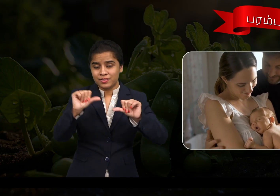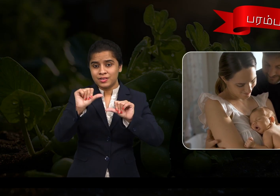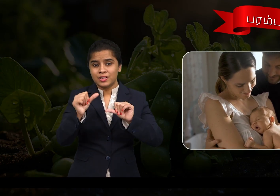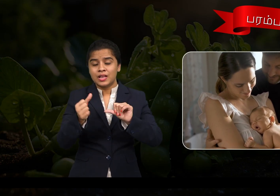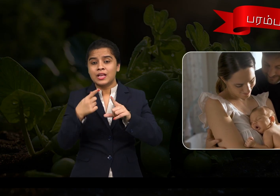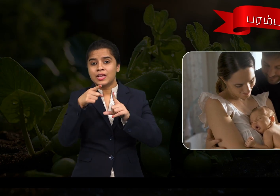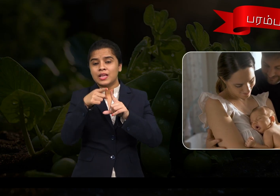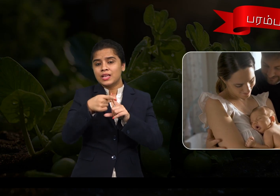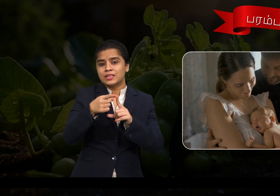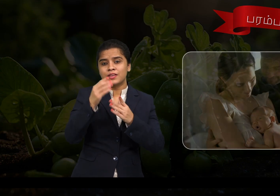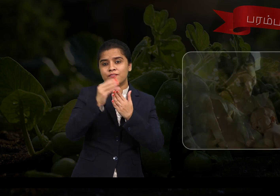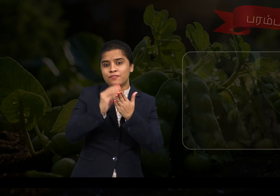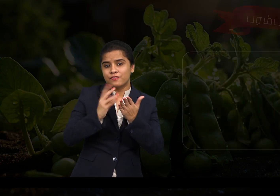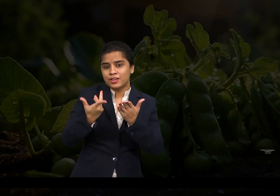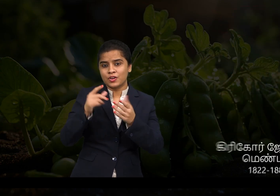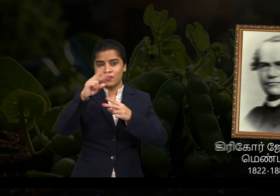முன்னோடியான சோதனைகளை